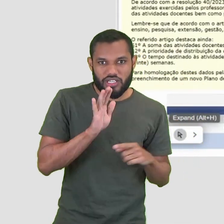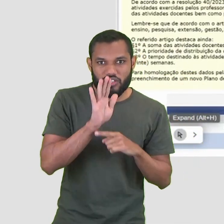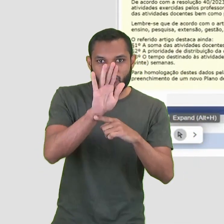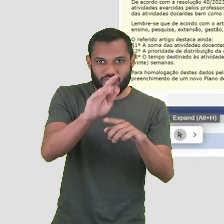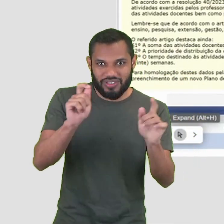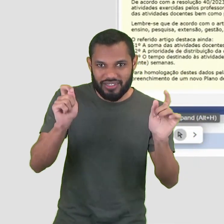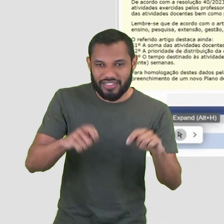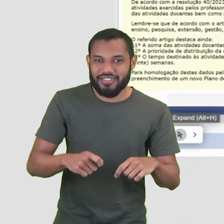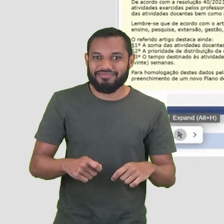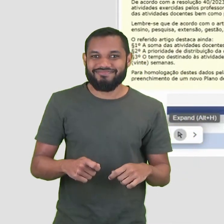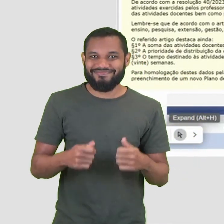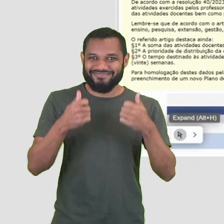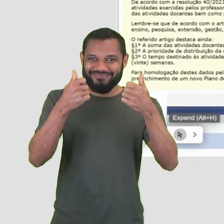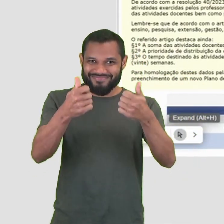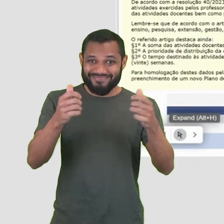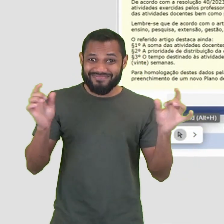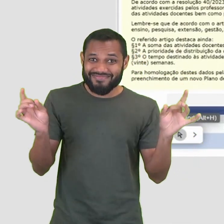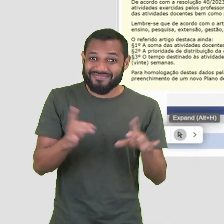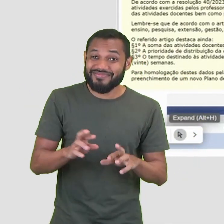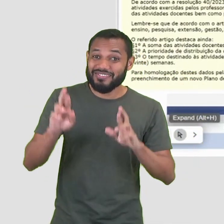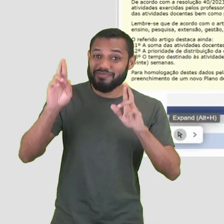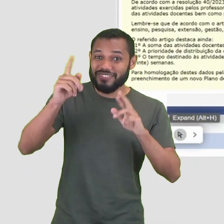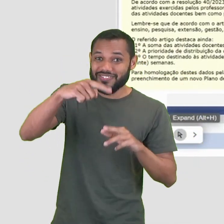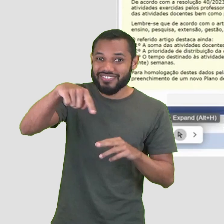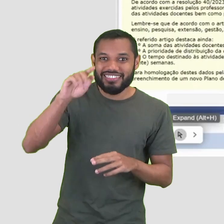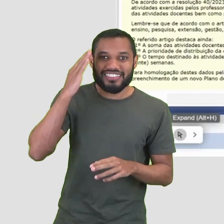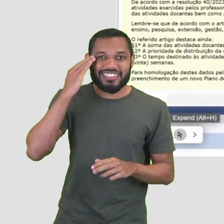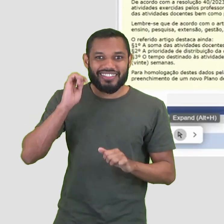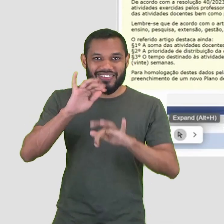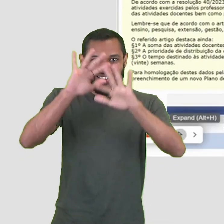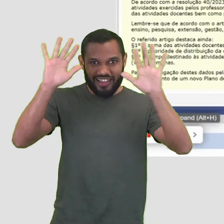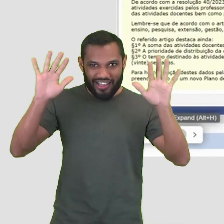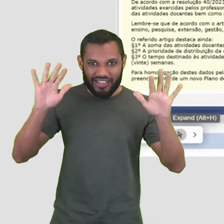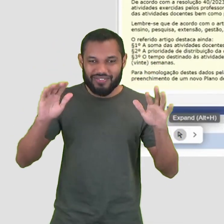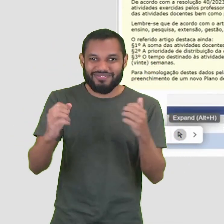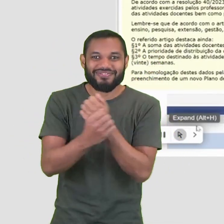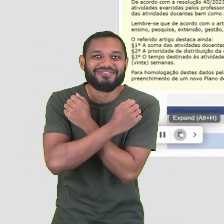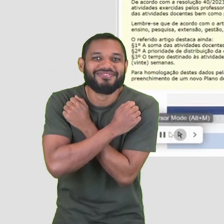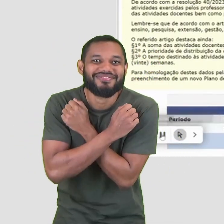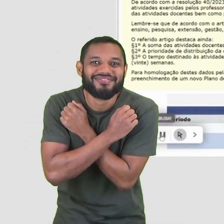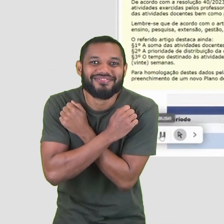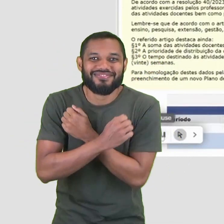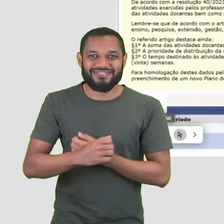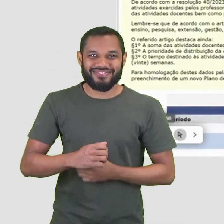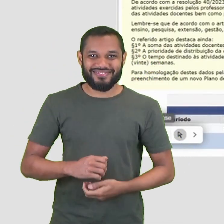vídeo tenha sido esclarecedor, né, e a gente segue à disposição. Um abraço.